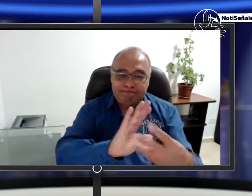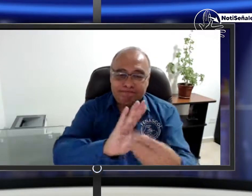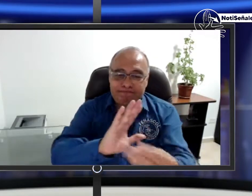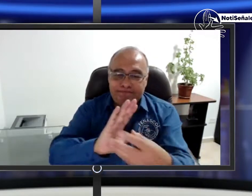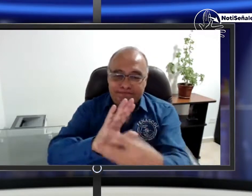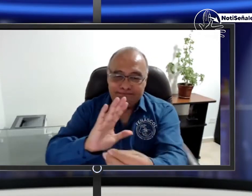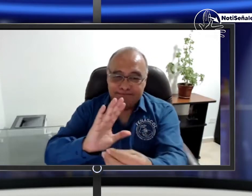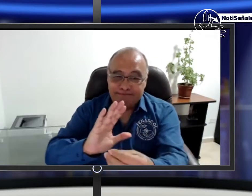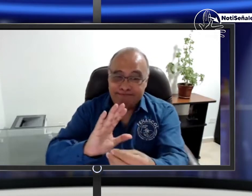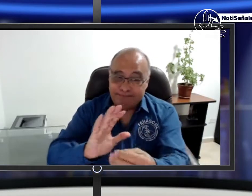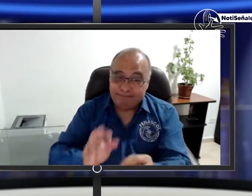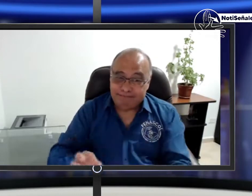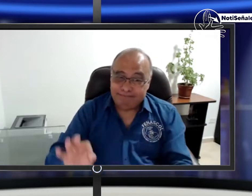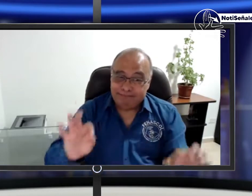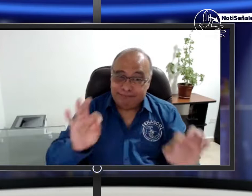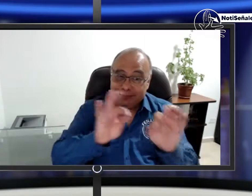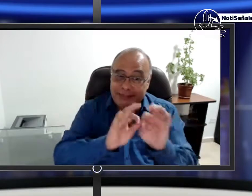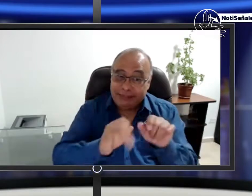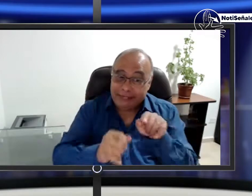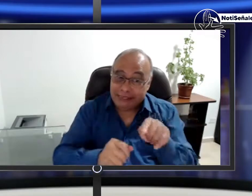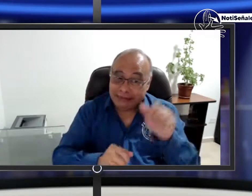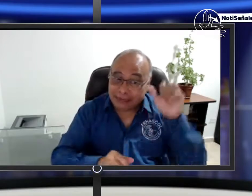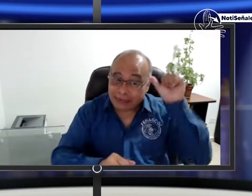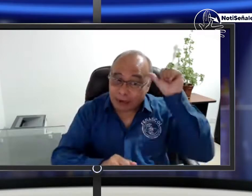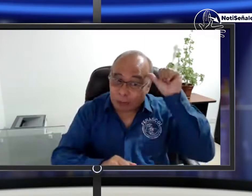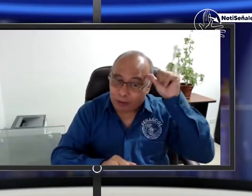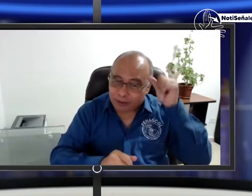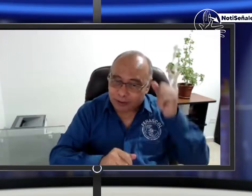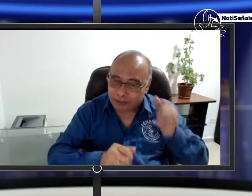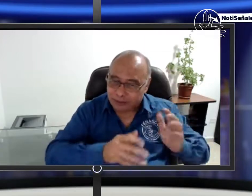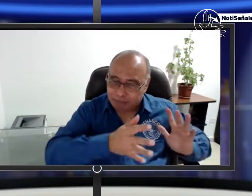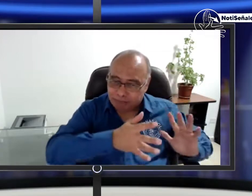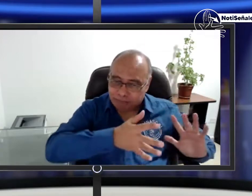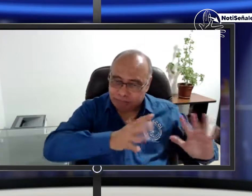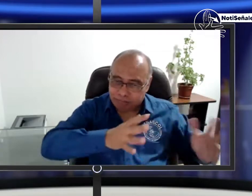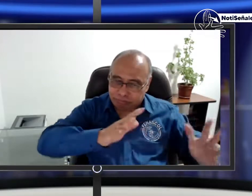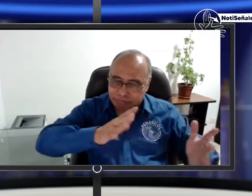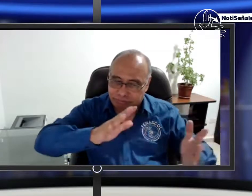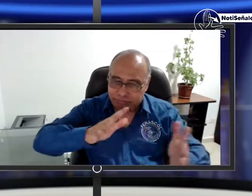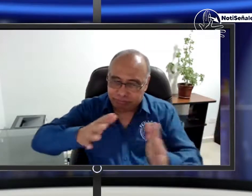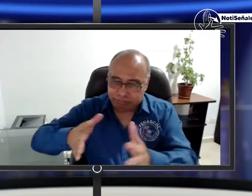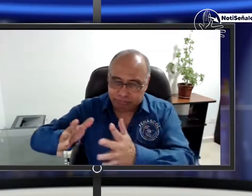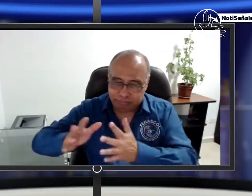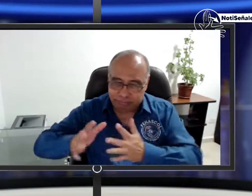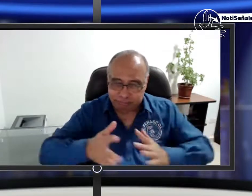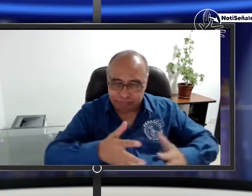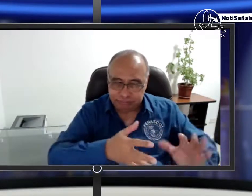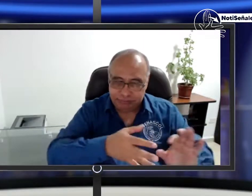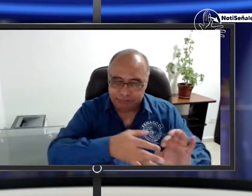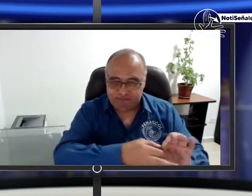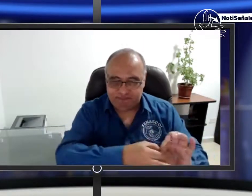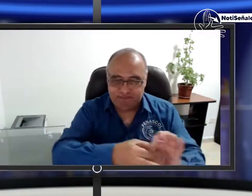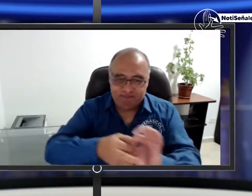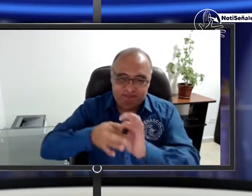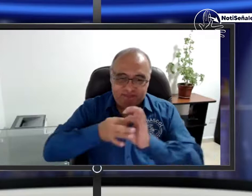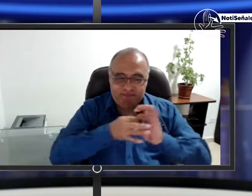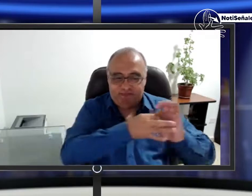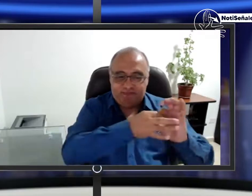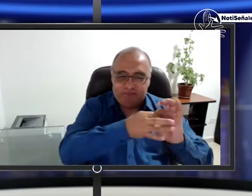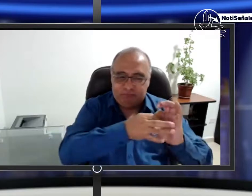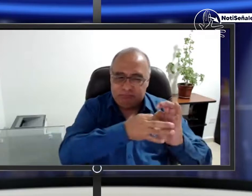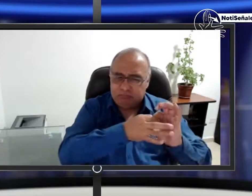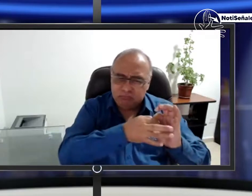propone podamos replicarlo en distintos contextos recuerden la lengua de señas